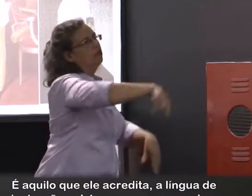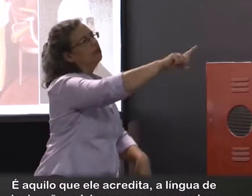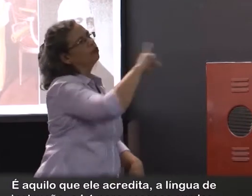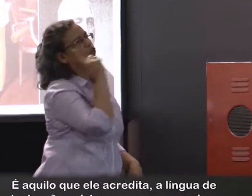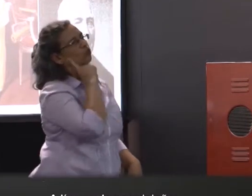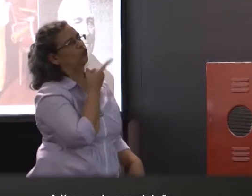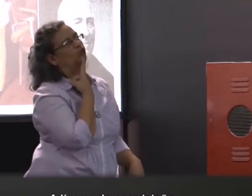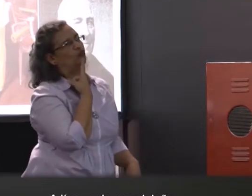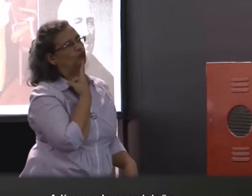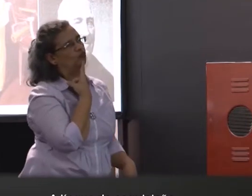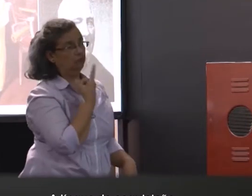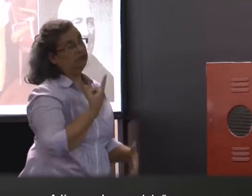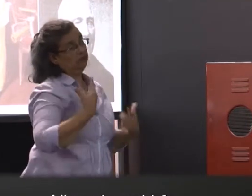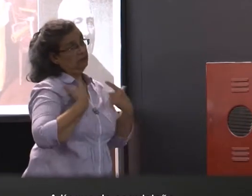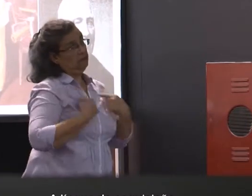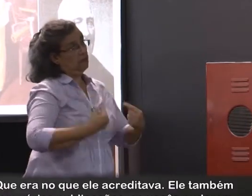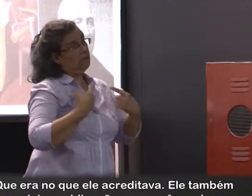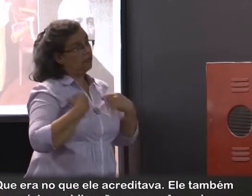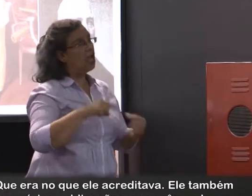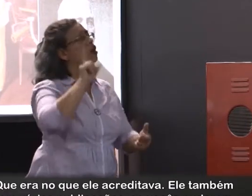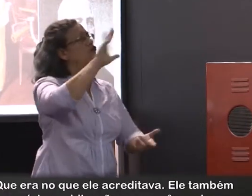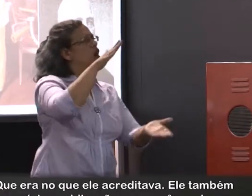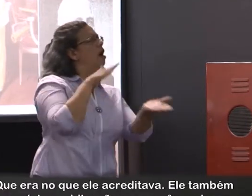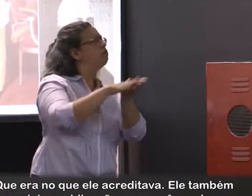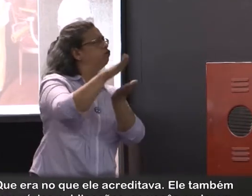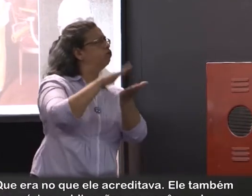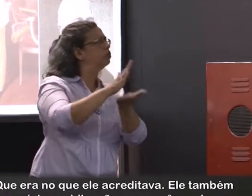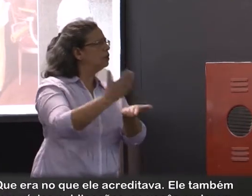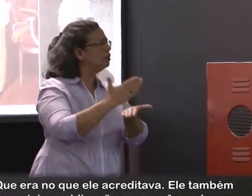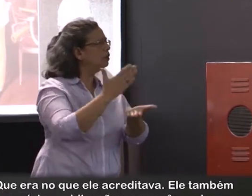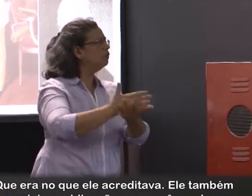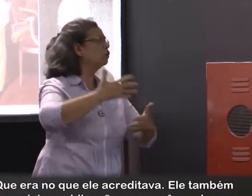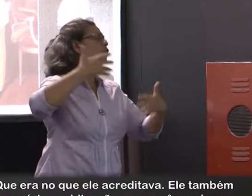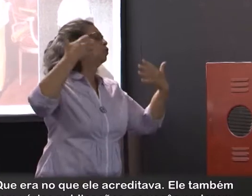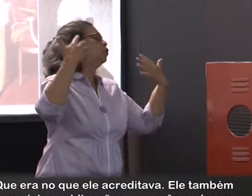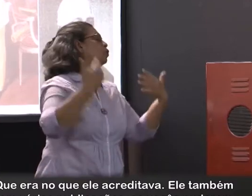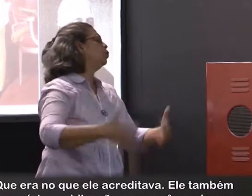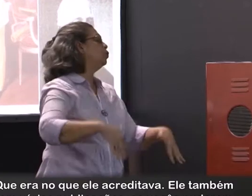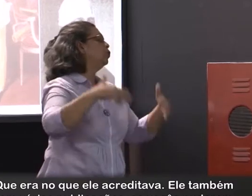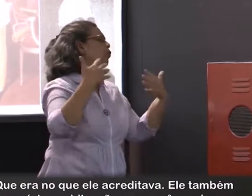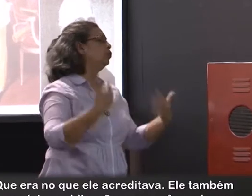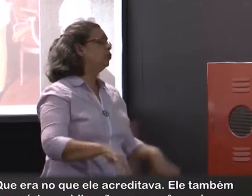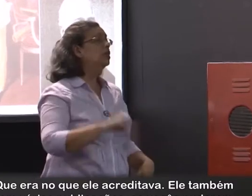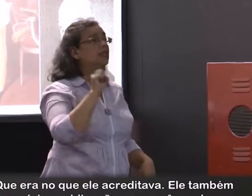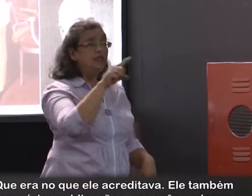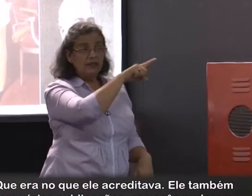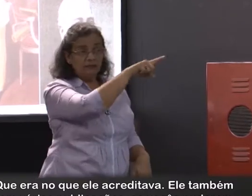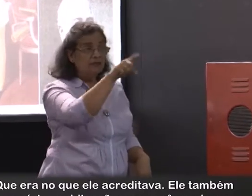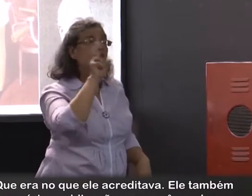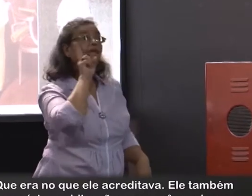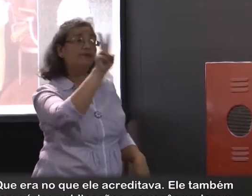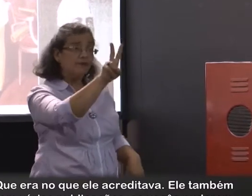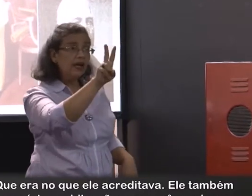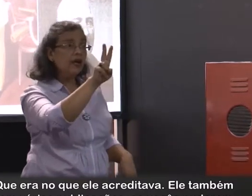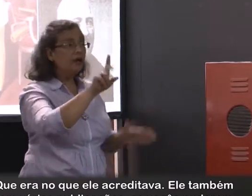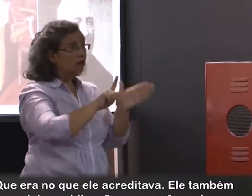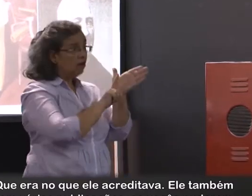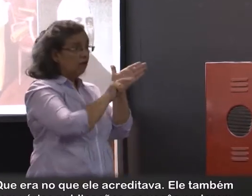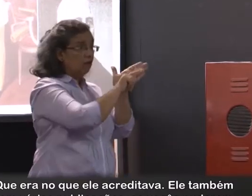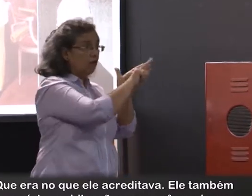pessoas surdas, a língua de aquisição que ele acredita ser e que ele trabalha. E ele também tem várias publicações. Se vocês realmente